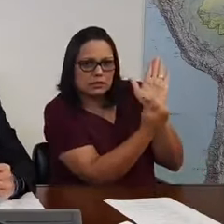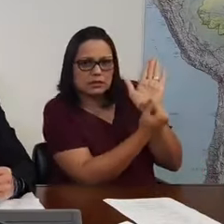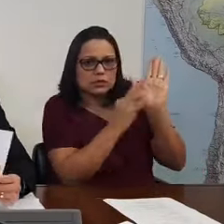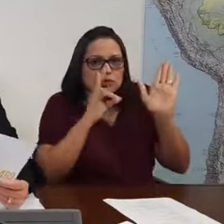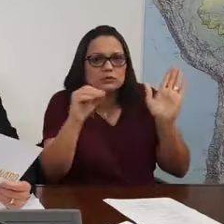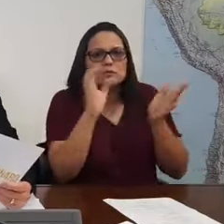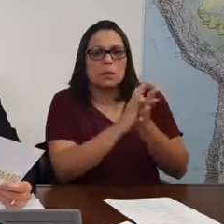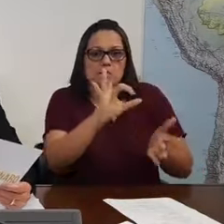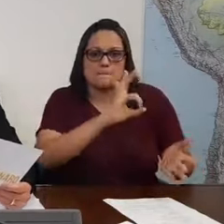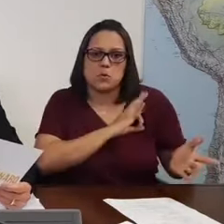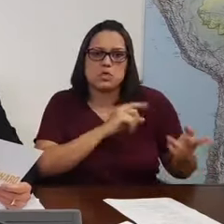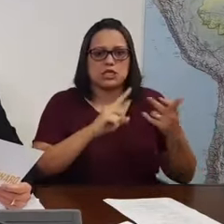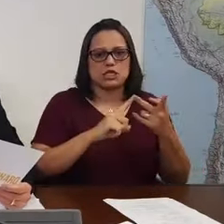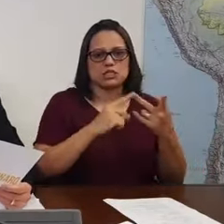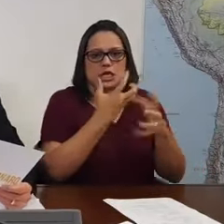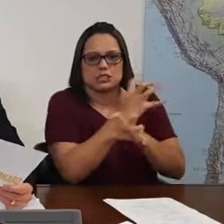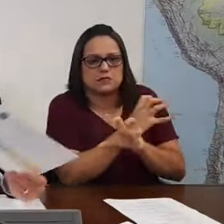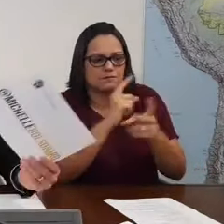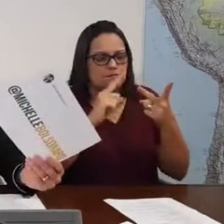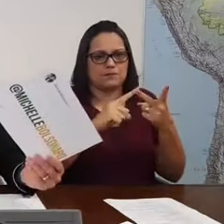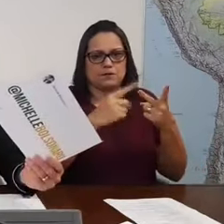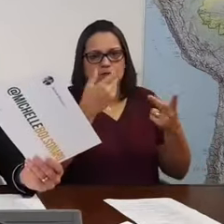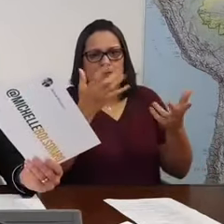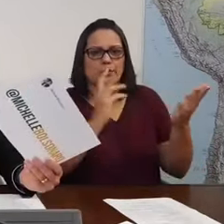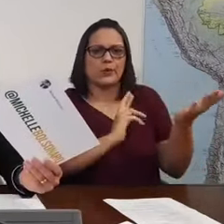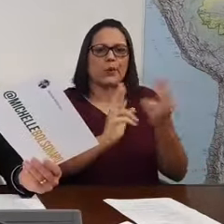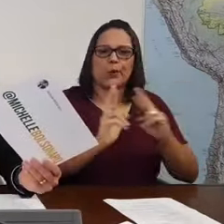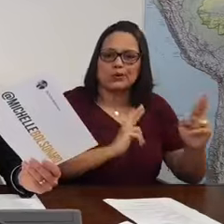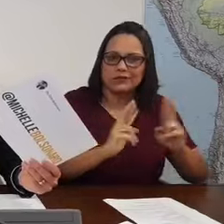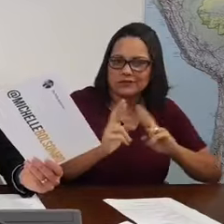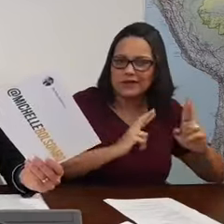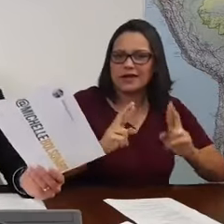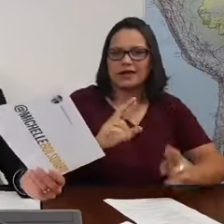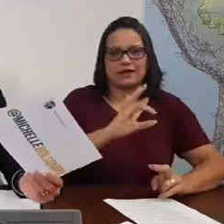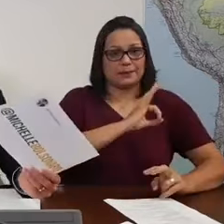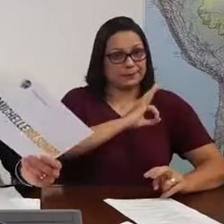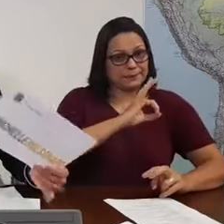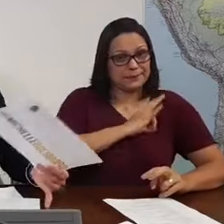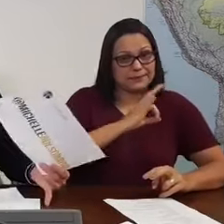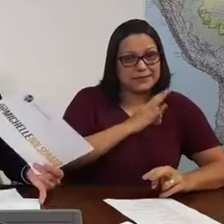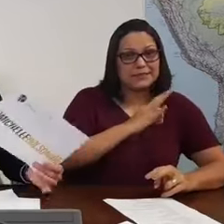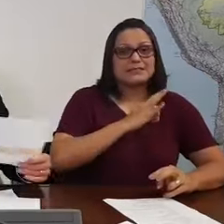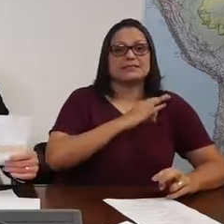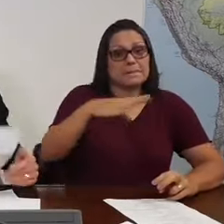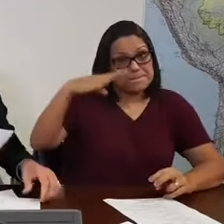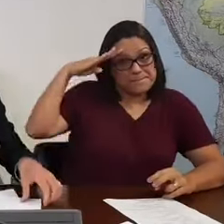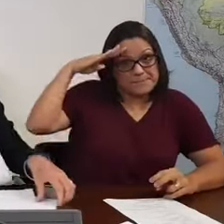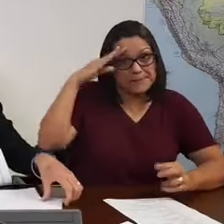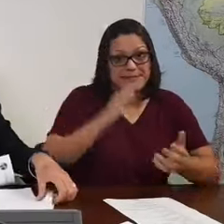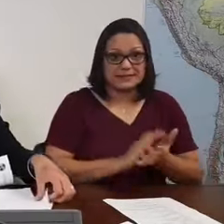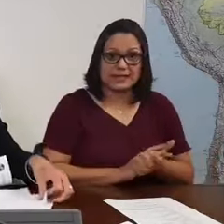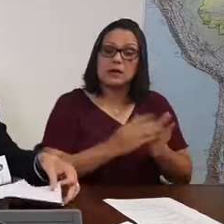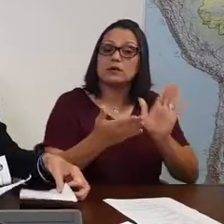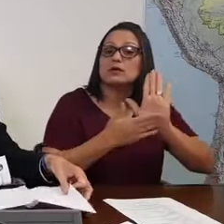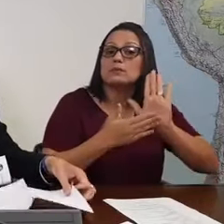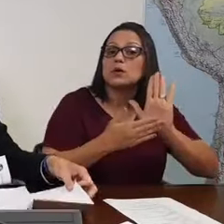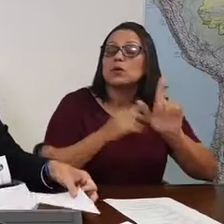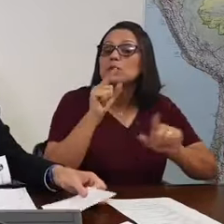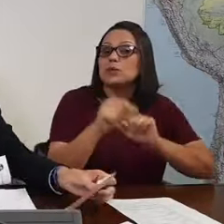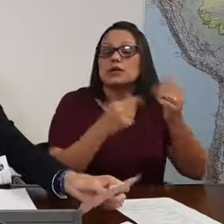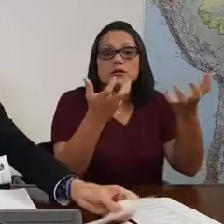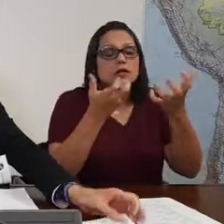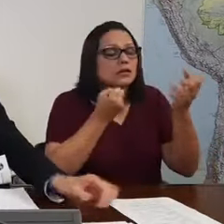civis, militares, federais, rodoviários, guardas municipais, militares das Forças Armadas. E é uma proposta que eles